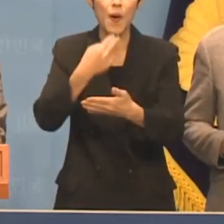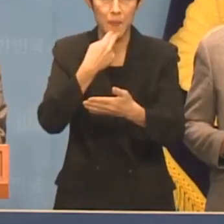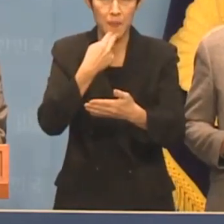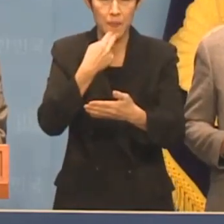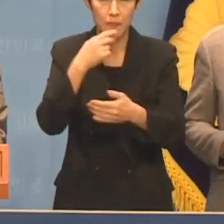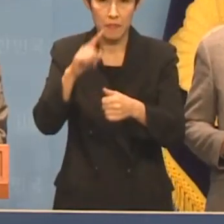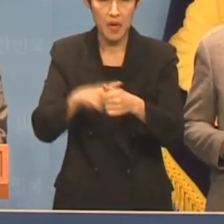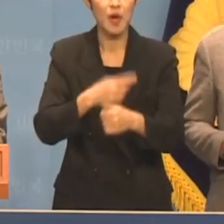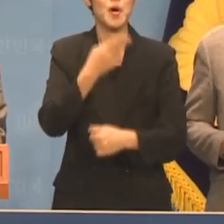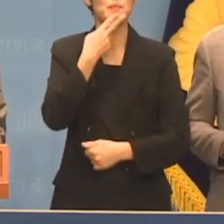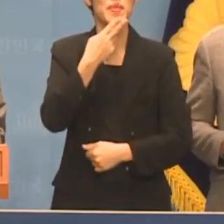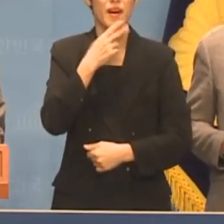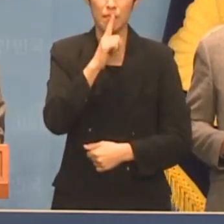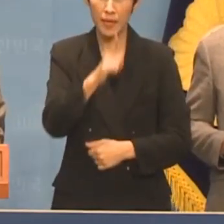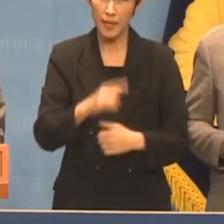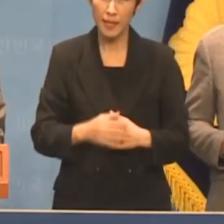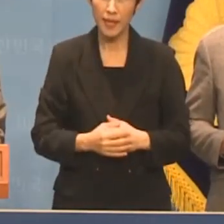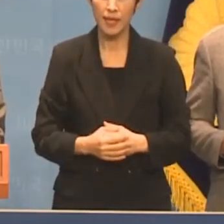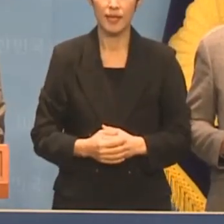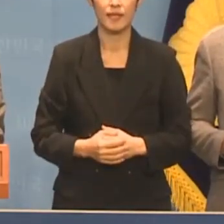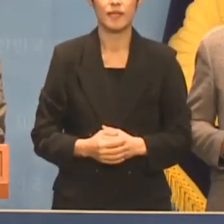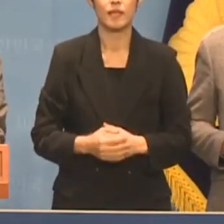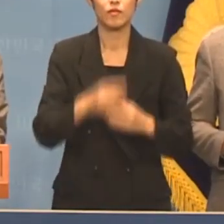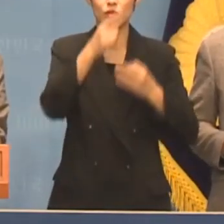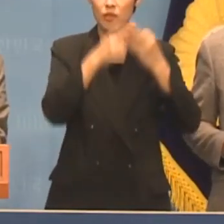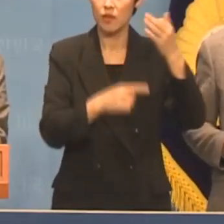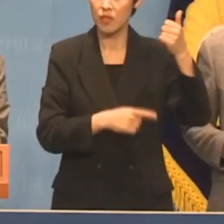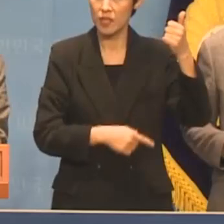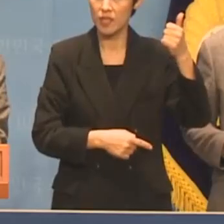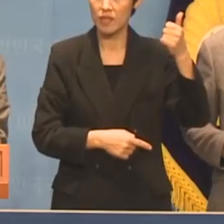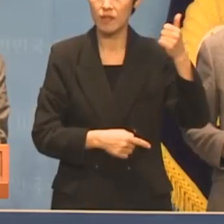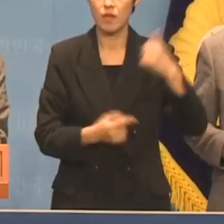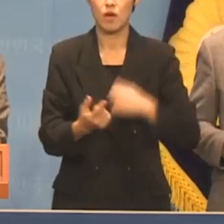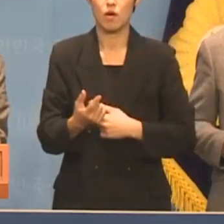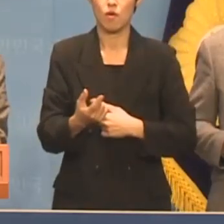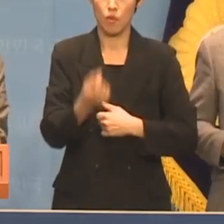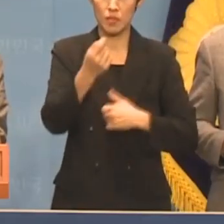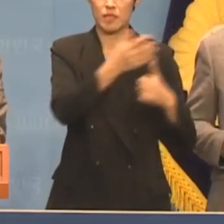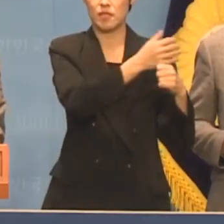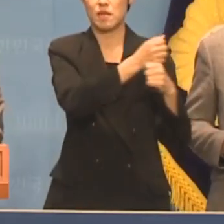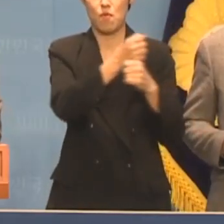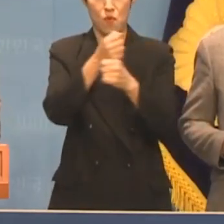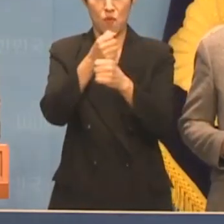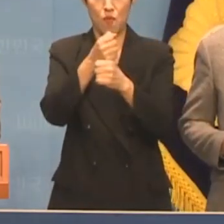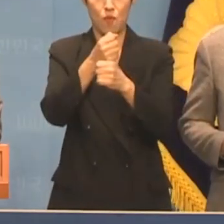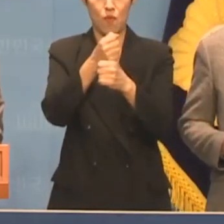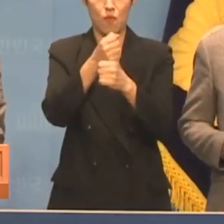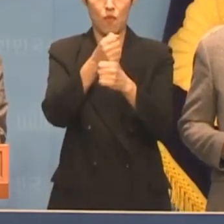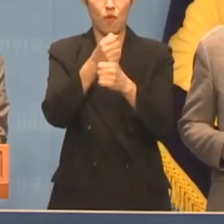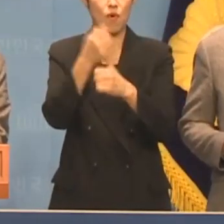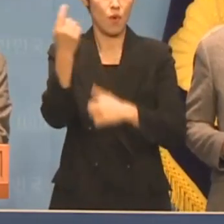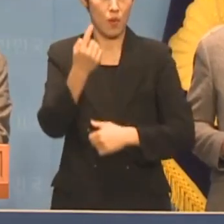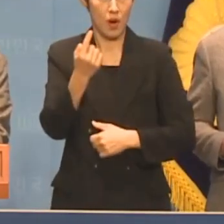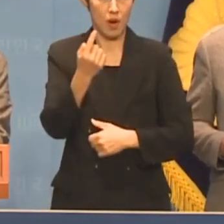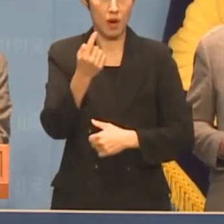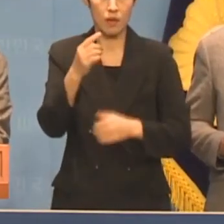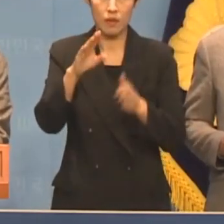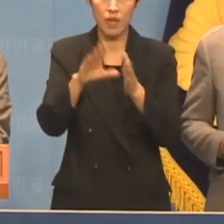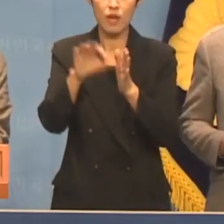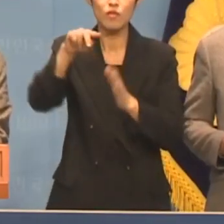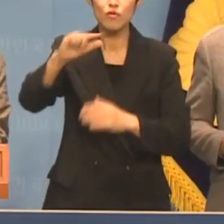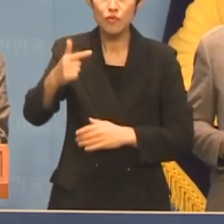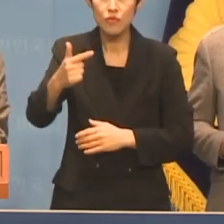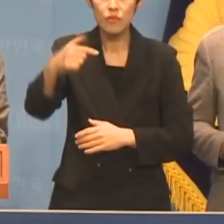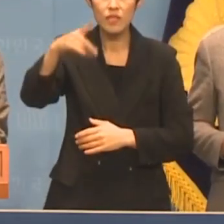없다고 말하는 것입니까? 윤석열이 곧 체포당할지도 모르는 이 시점에 윤석열과 윤상현